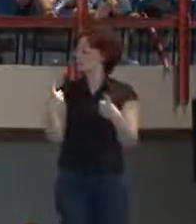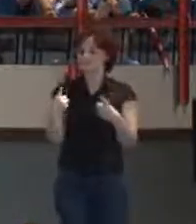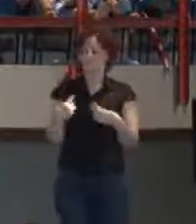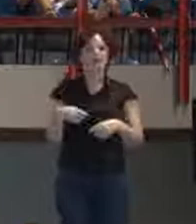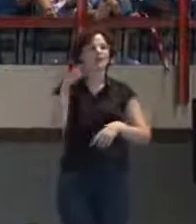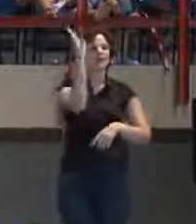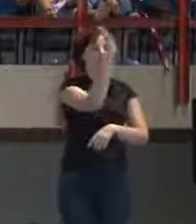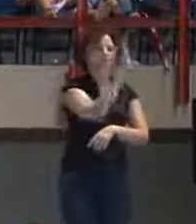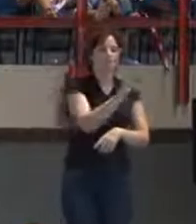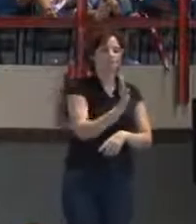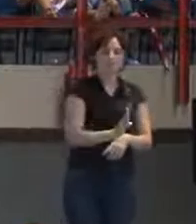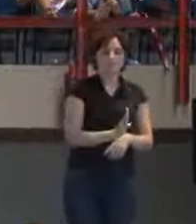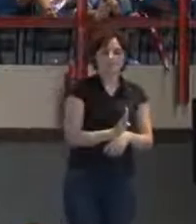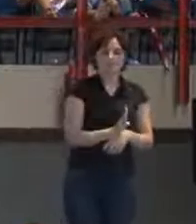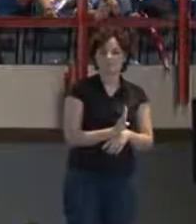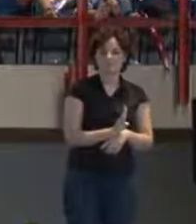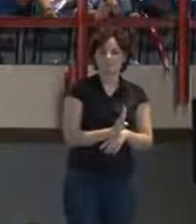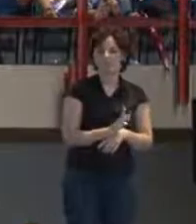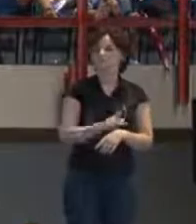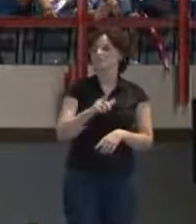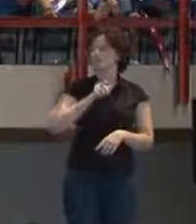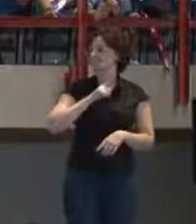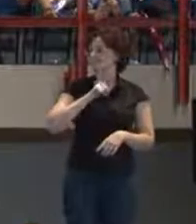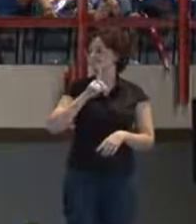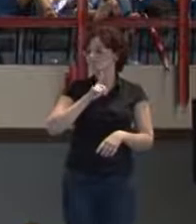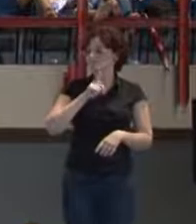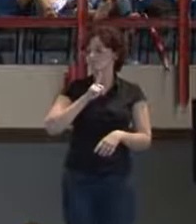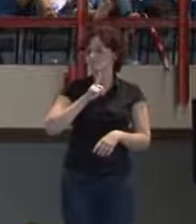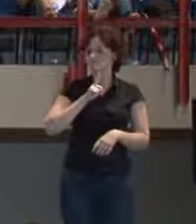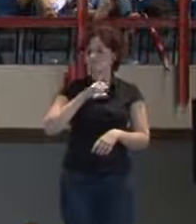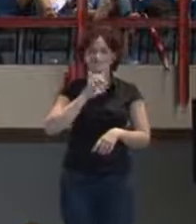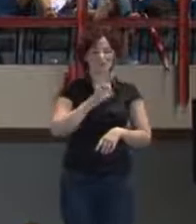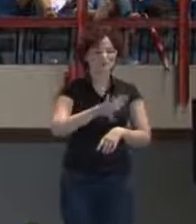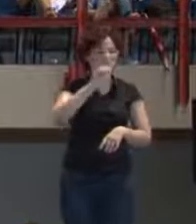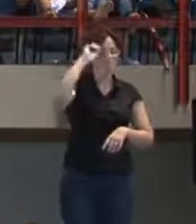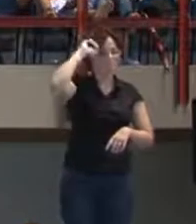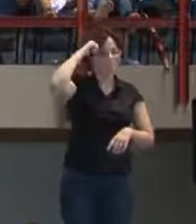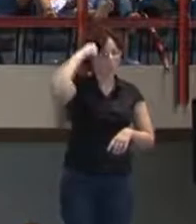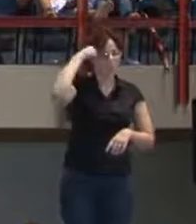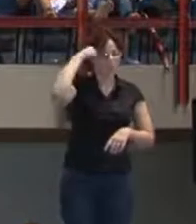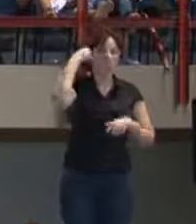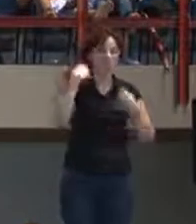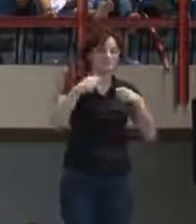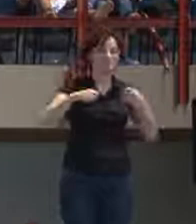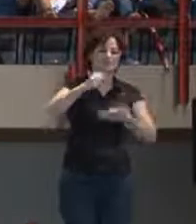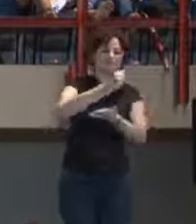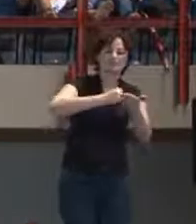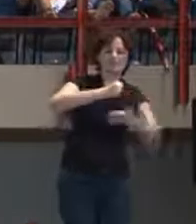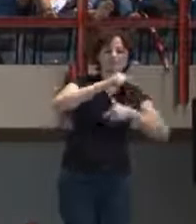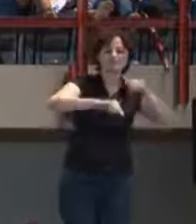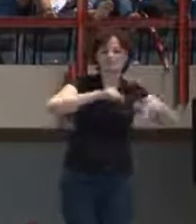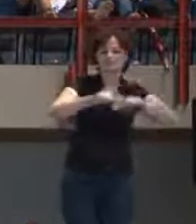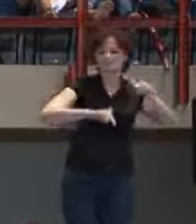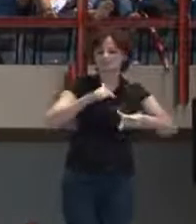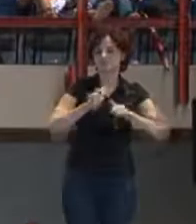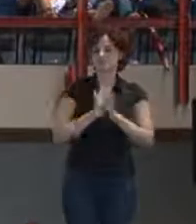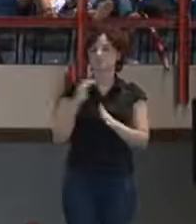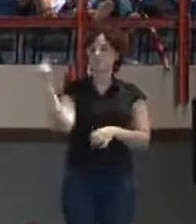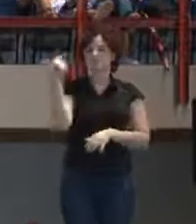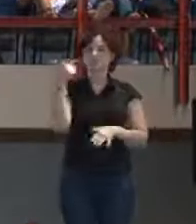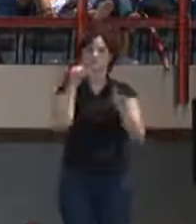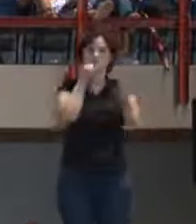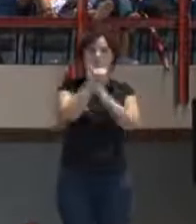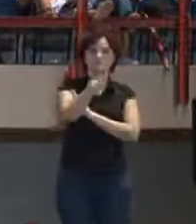as terras brasileiras ficaram fixadas sobre a figura do negro. Aí eu vou fazer uma segunda pergunta para